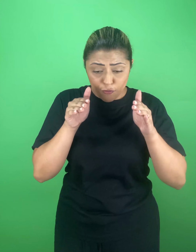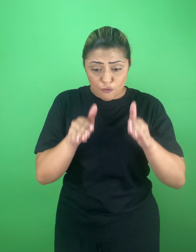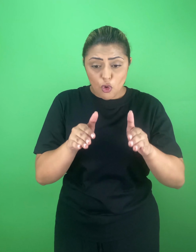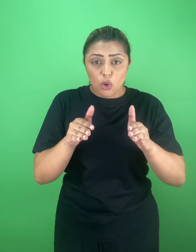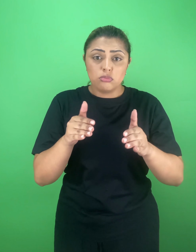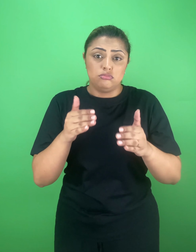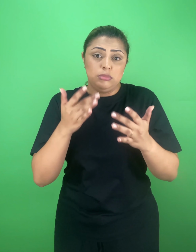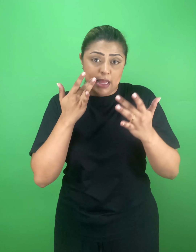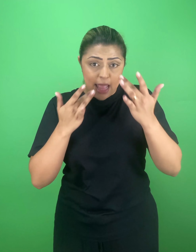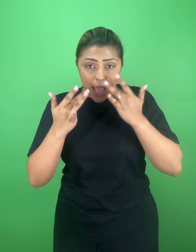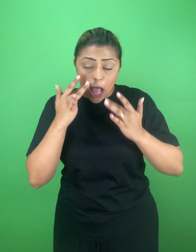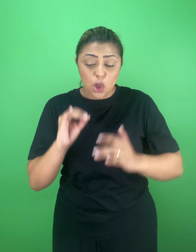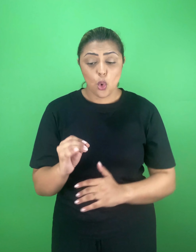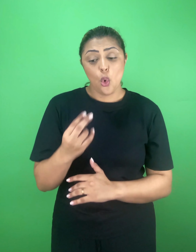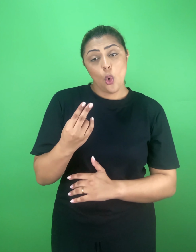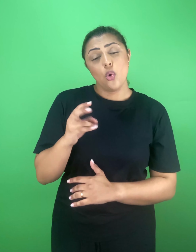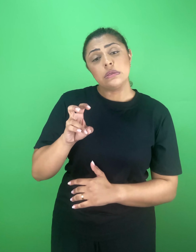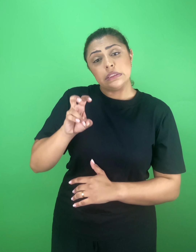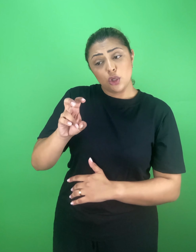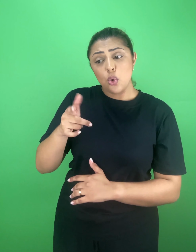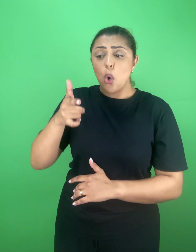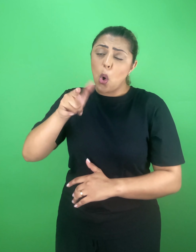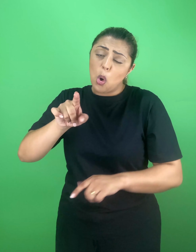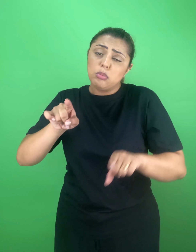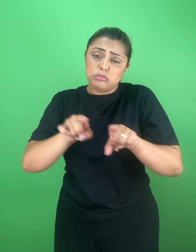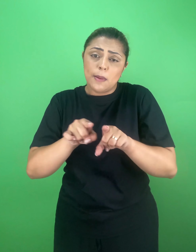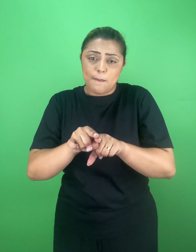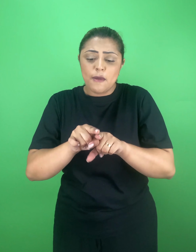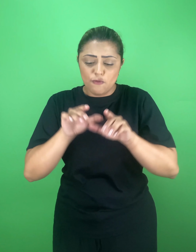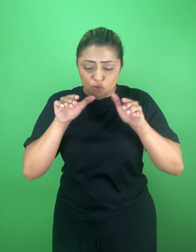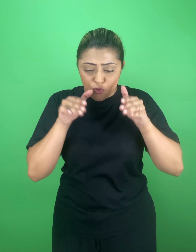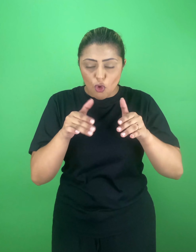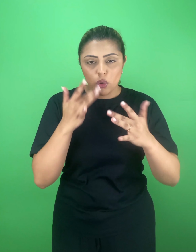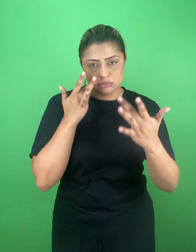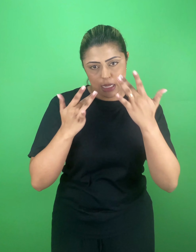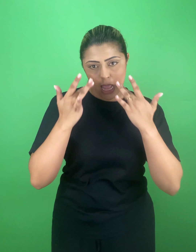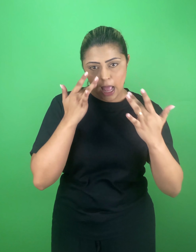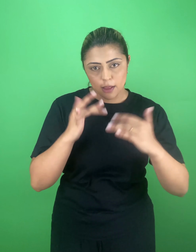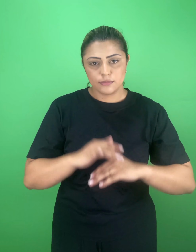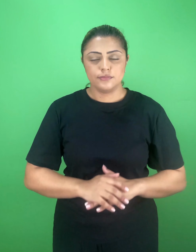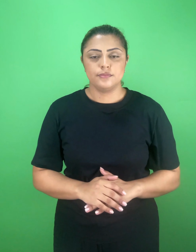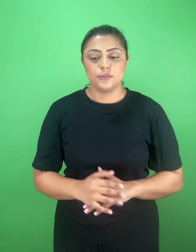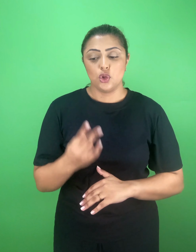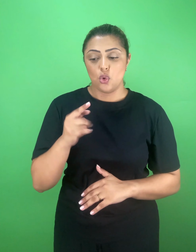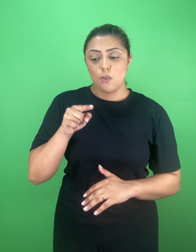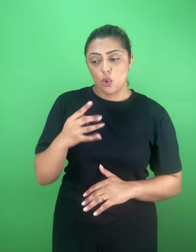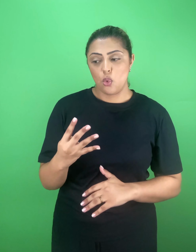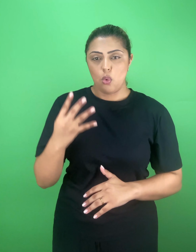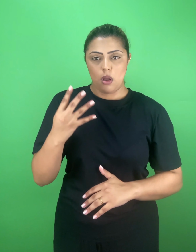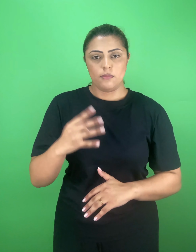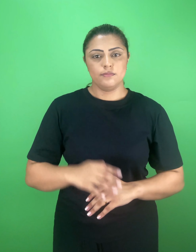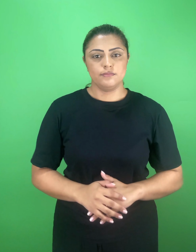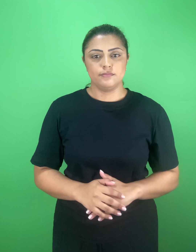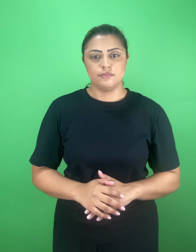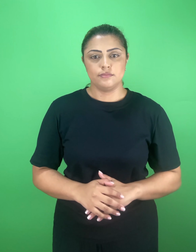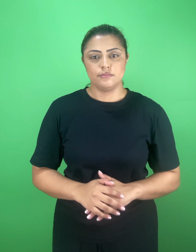5. Outro objeto com predominância na área do teatro 2.4. Artes plásticas e